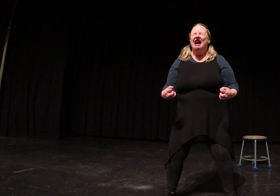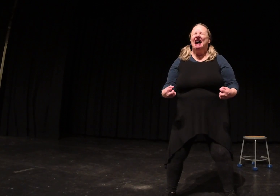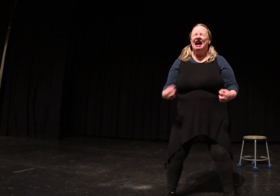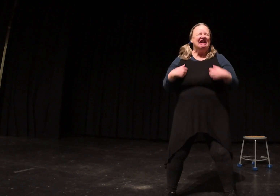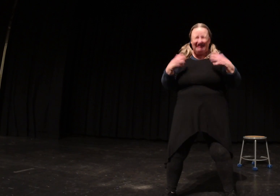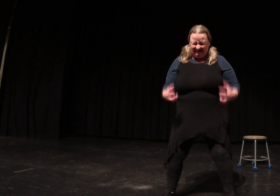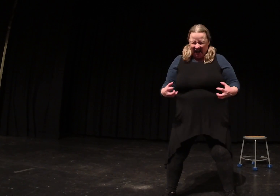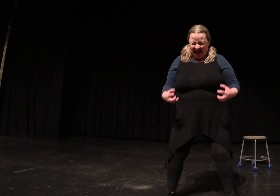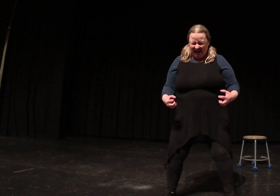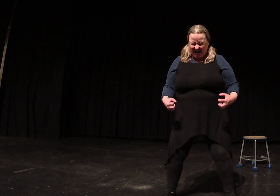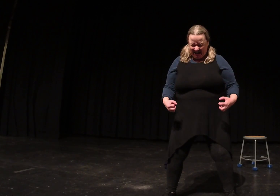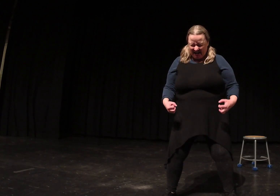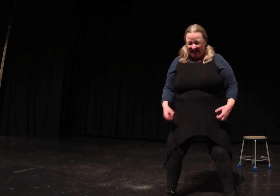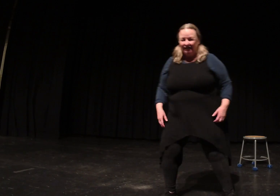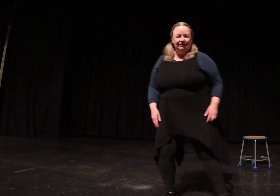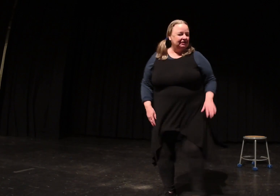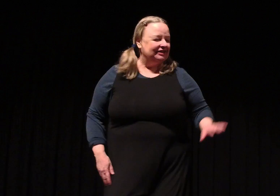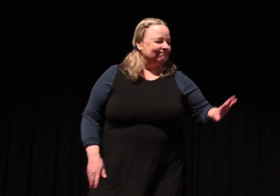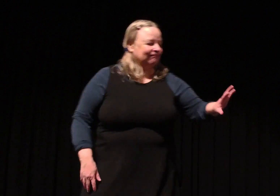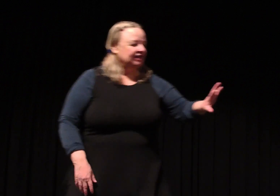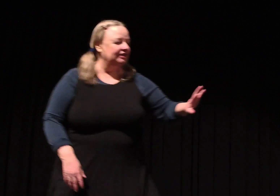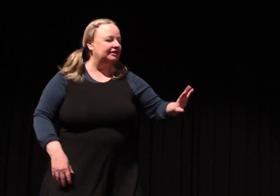un oiseau!